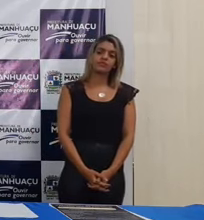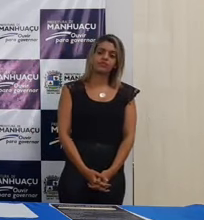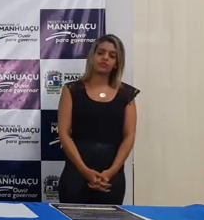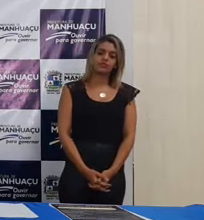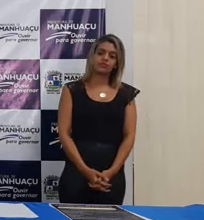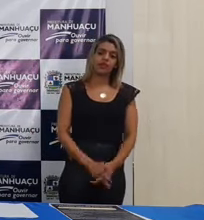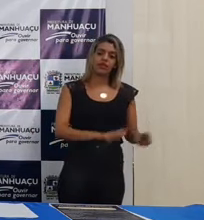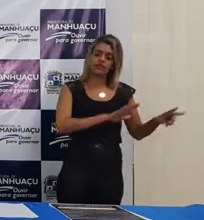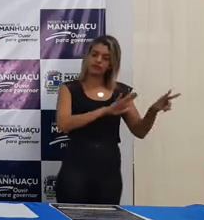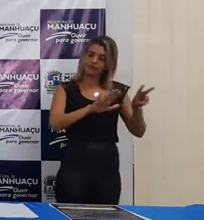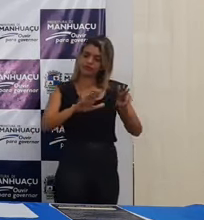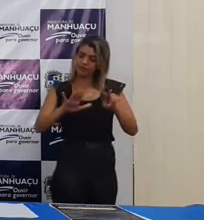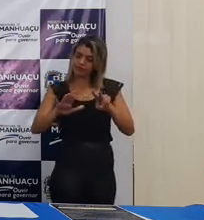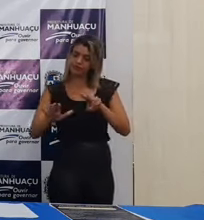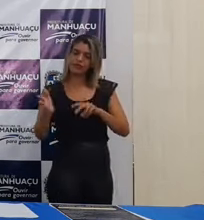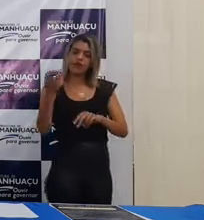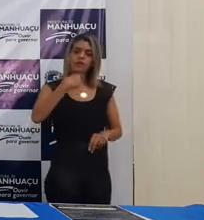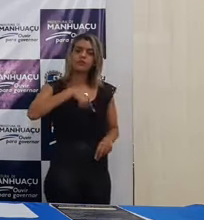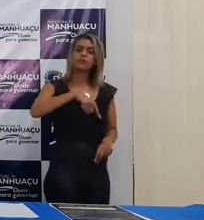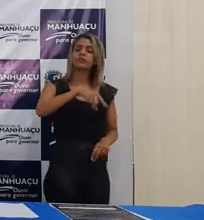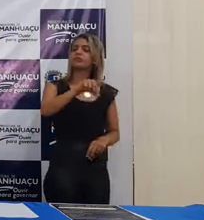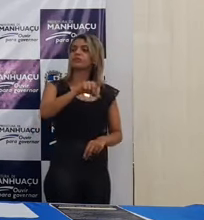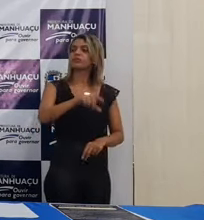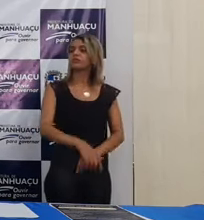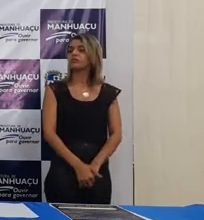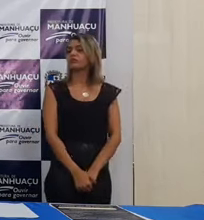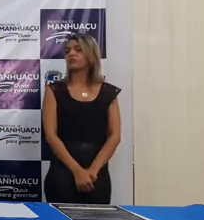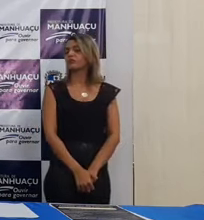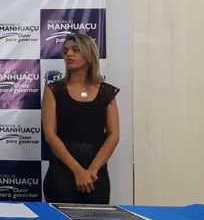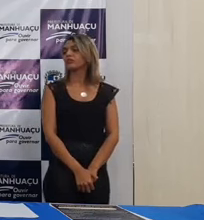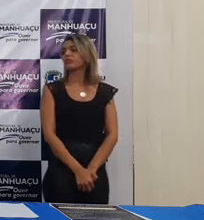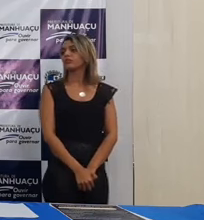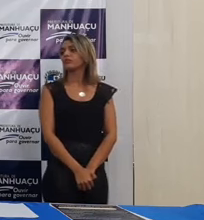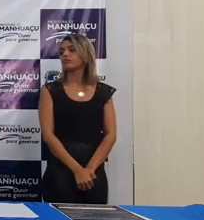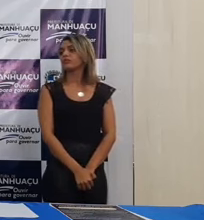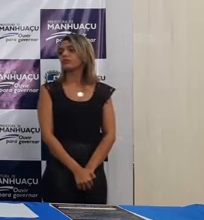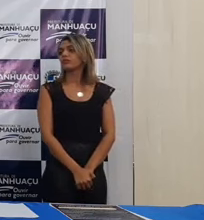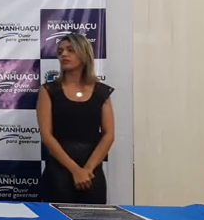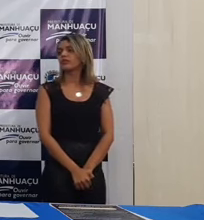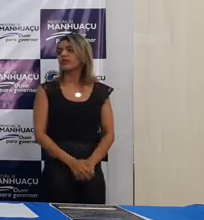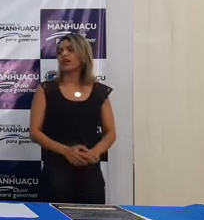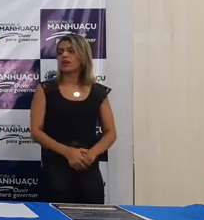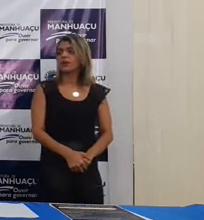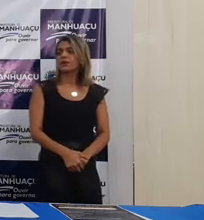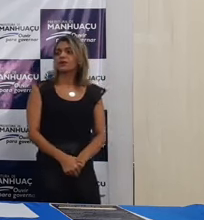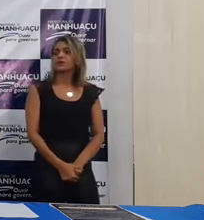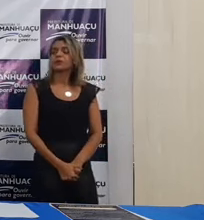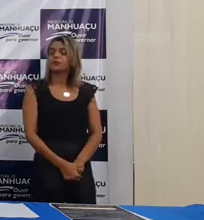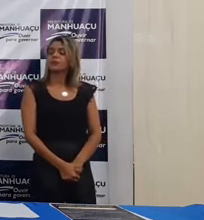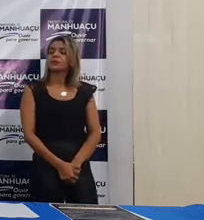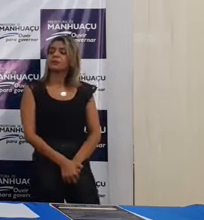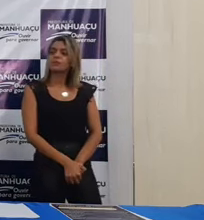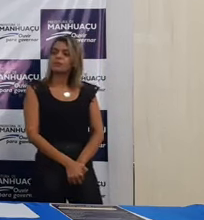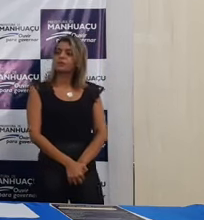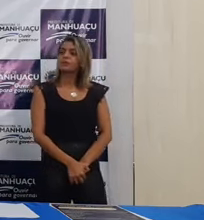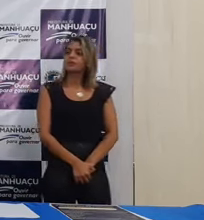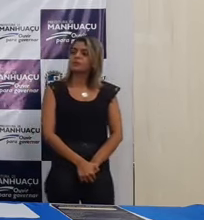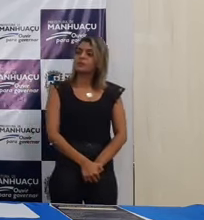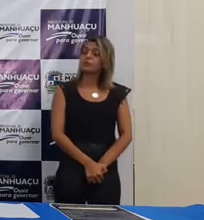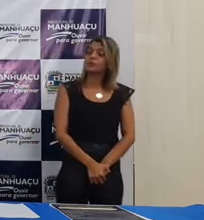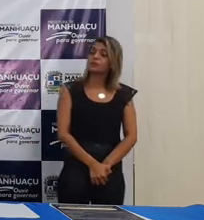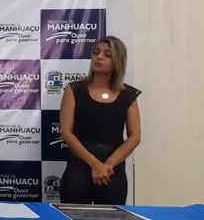semana. Para finalizar, eu acho que é uma preocupação de todo mundo a questão da fiscalização, isso foi pontuado inúmeras